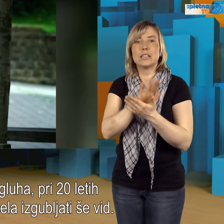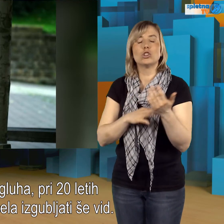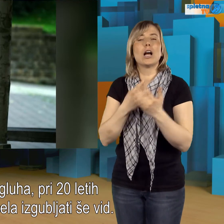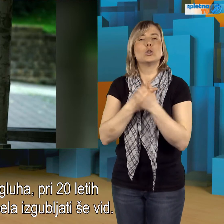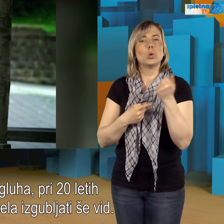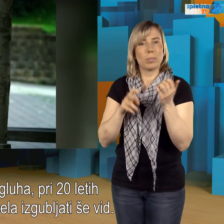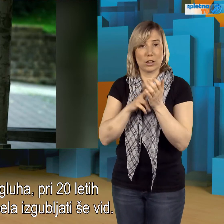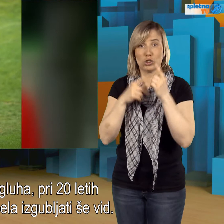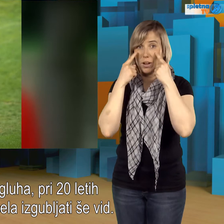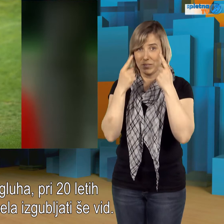še vid.